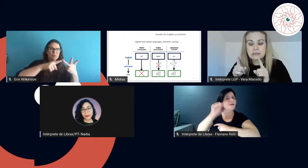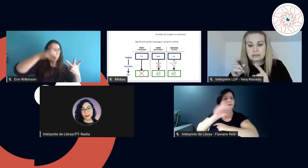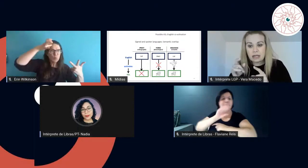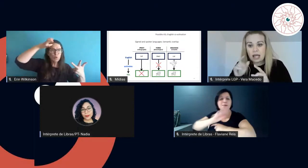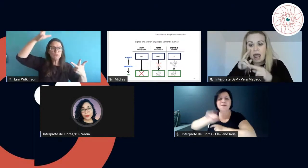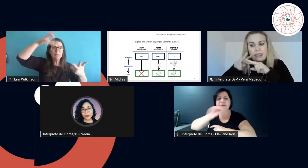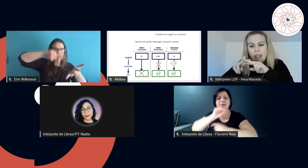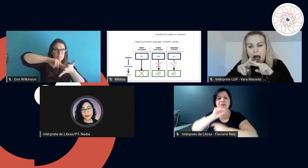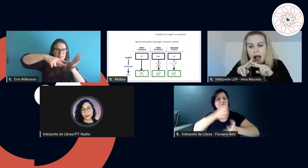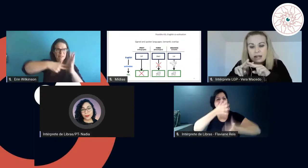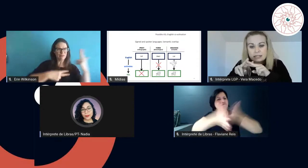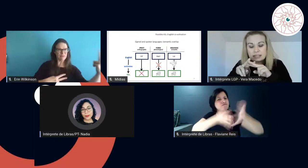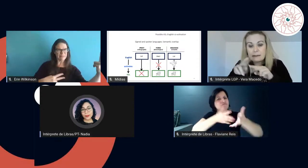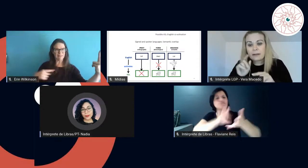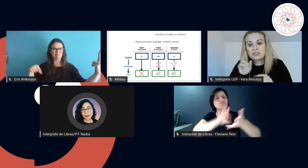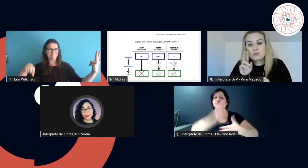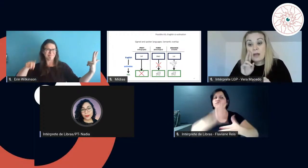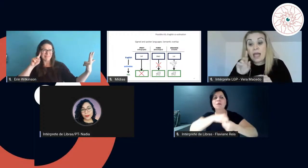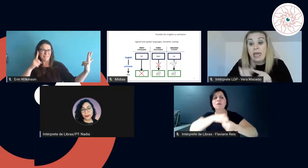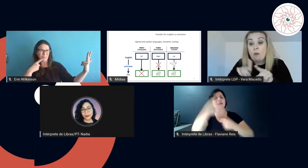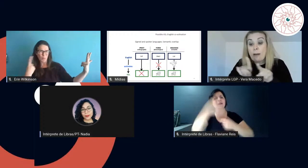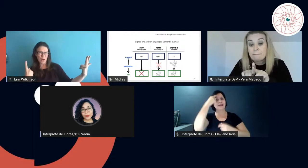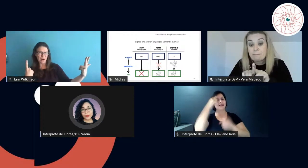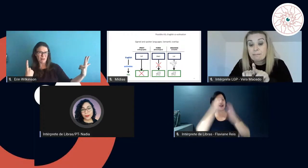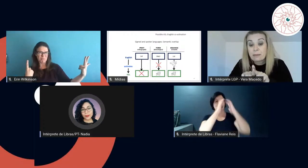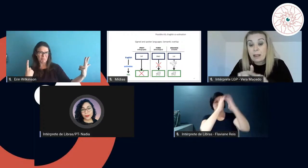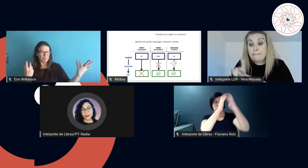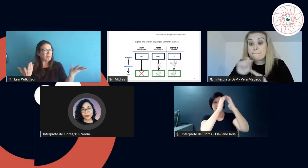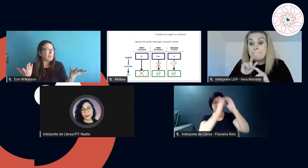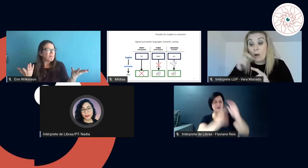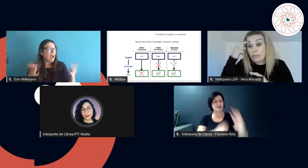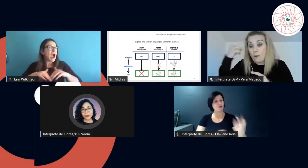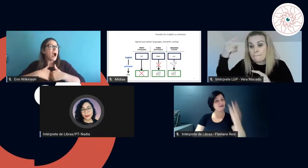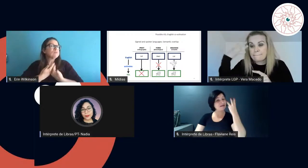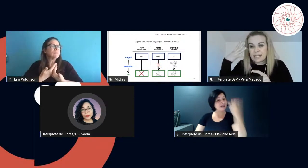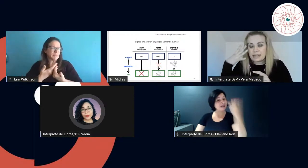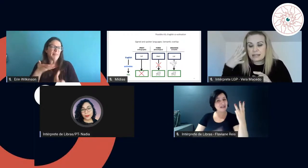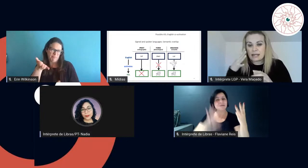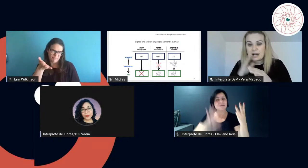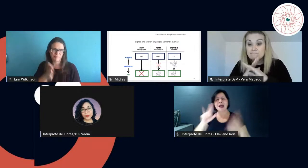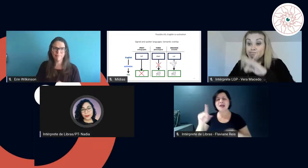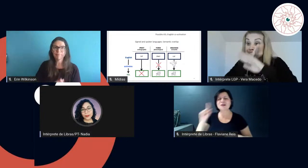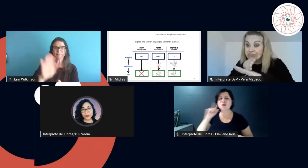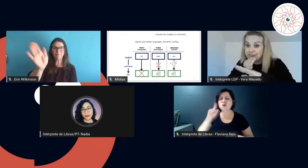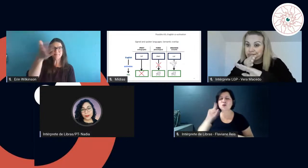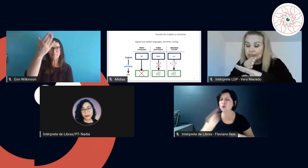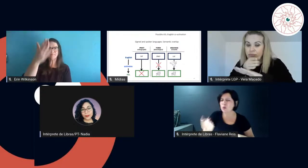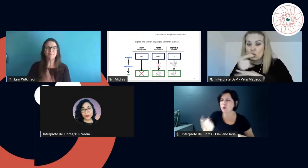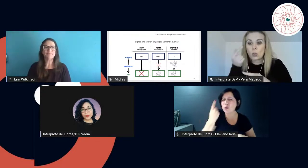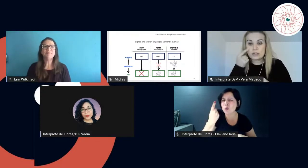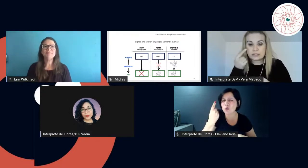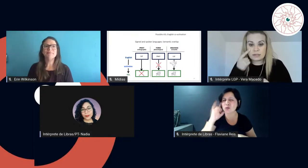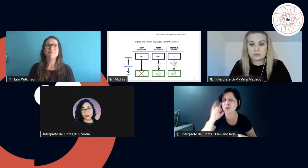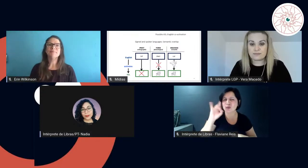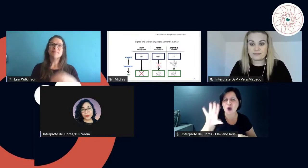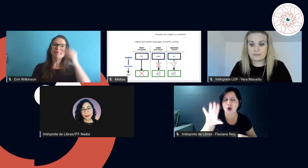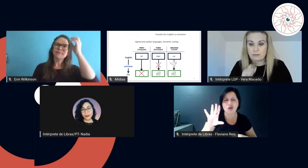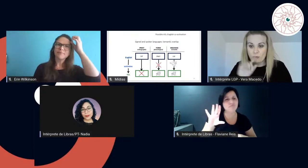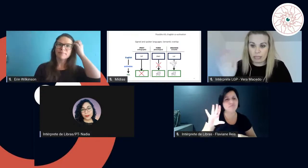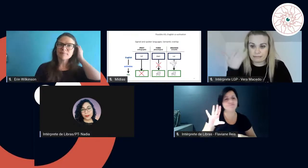análise, perdão, ela pode fazer compreender, acessar esse conhecimento.